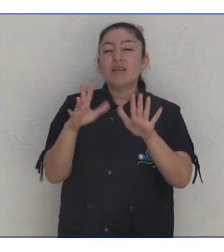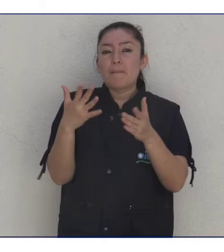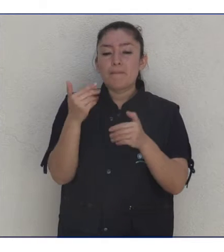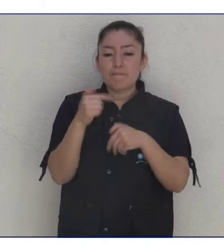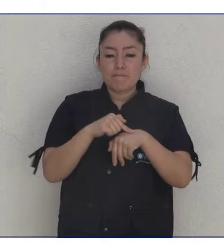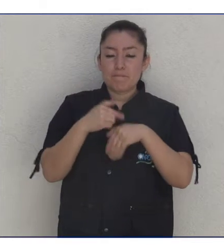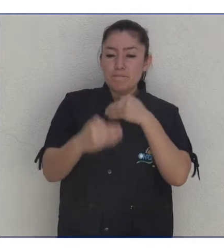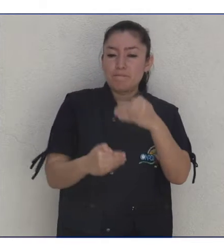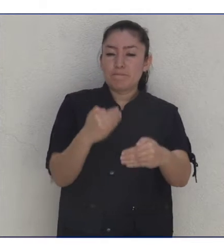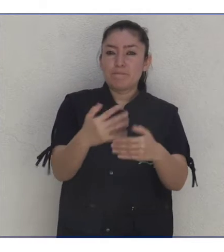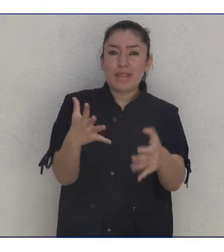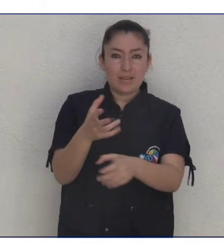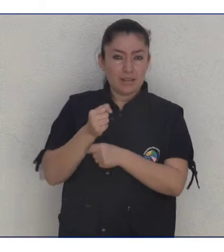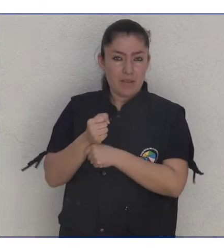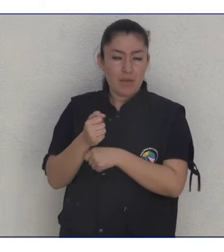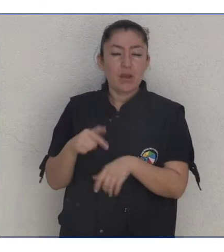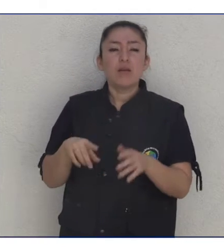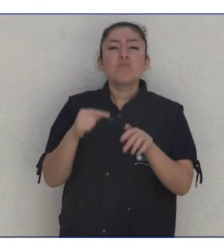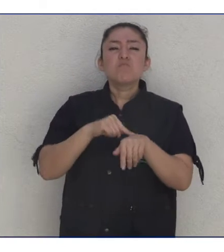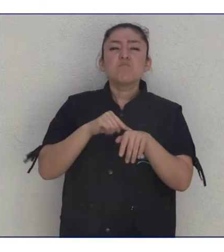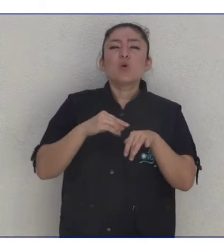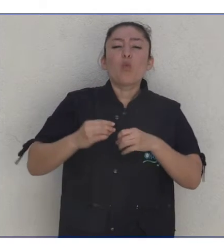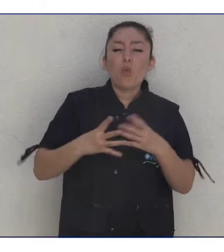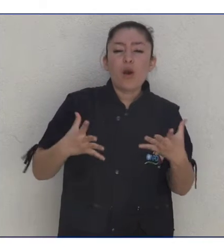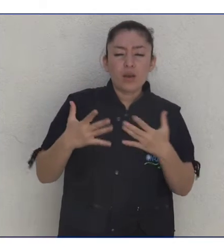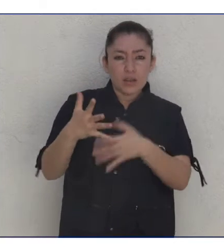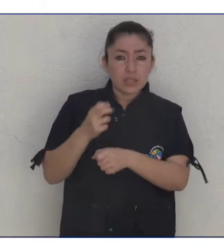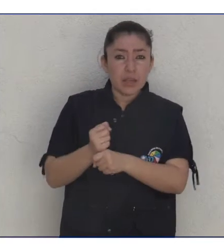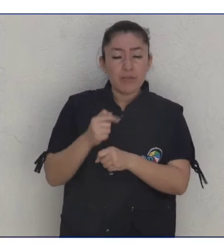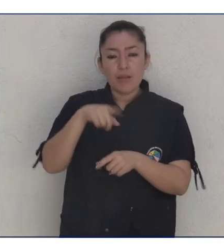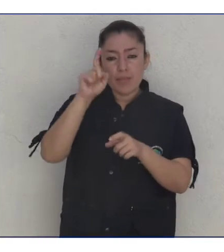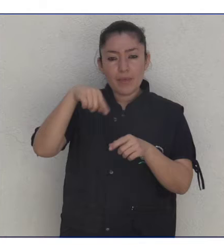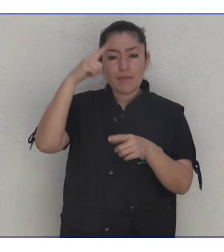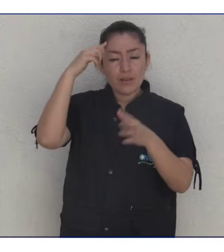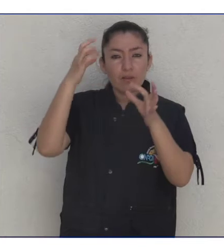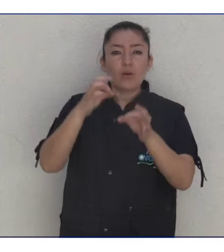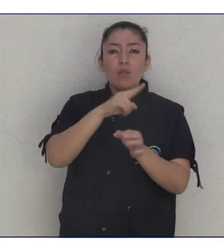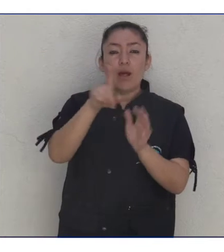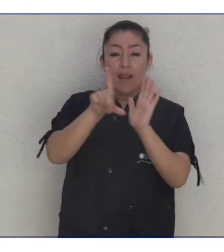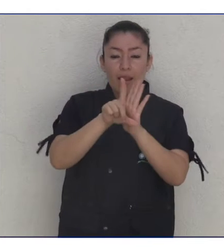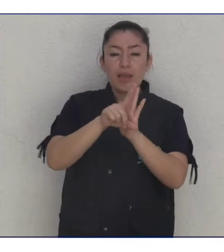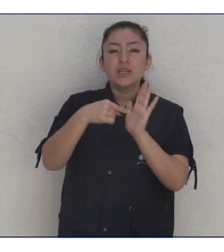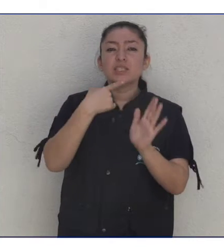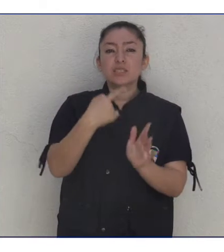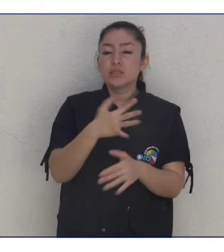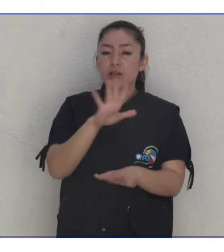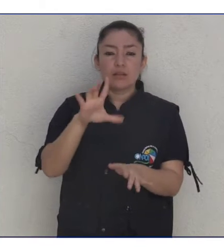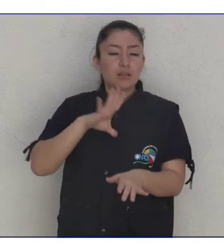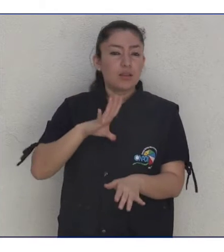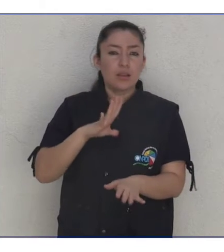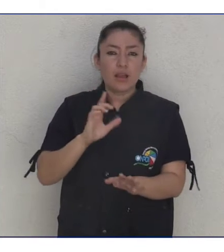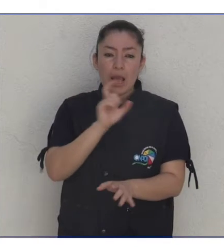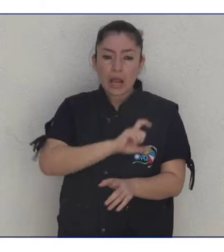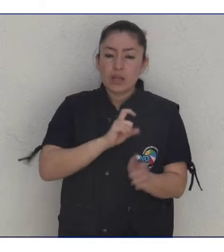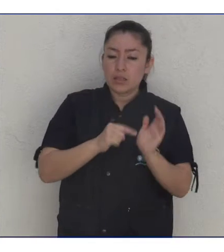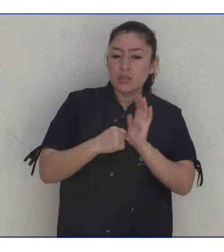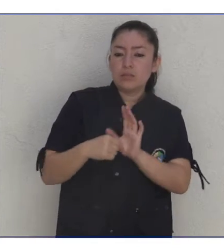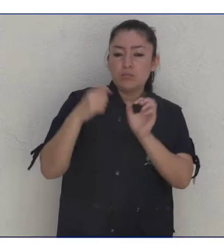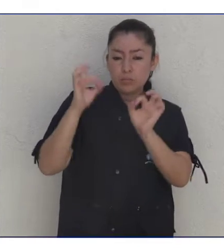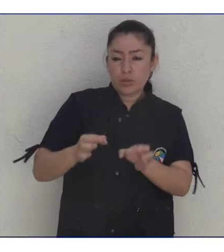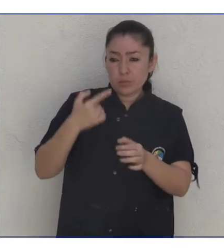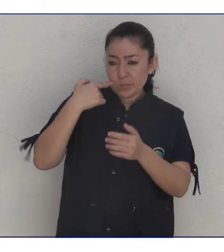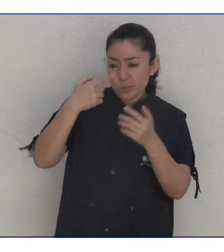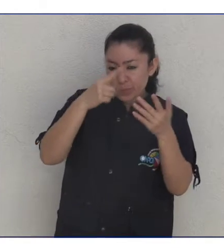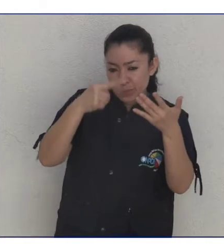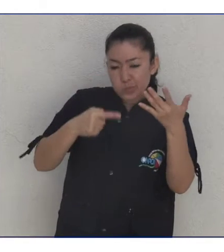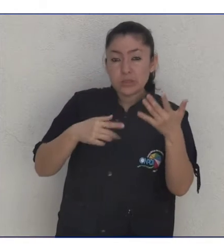Periodo de reserva. La información pública clasificada como reservada, de acuerdo con esta ley, dejará de tener dicho carácter cuando ocurriere